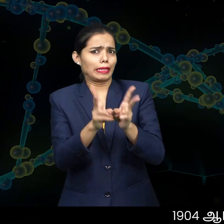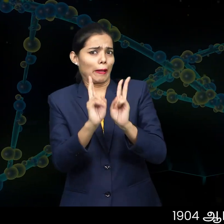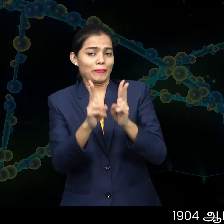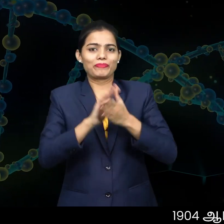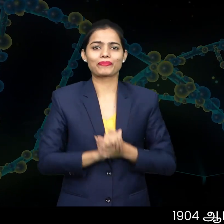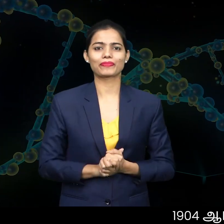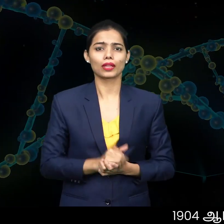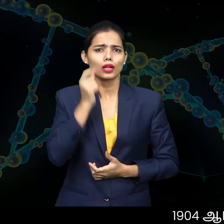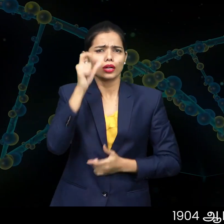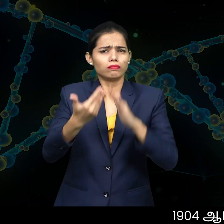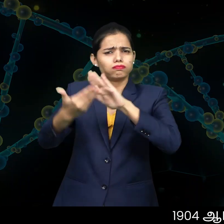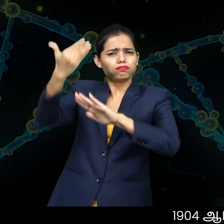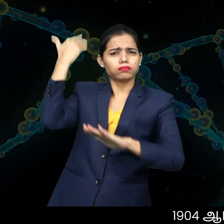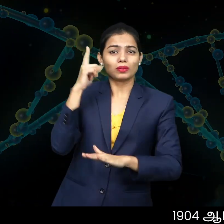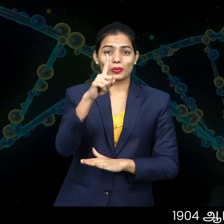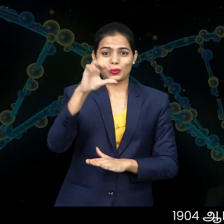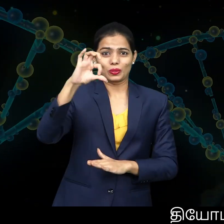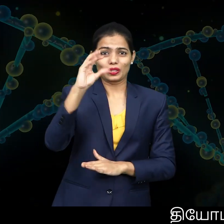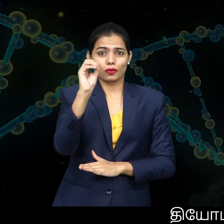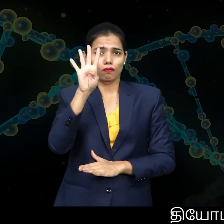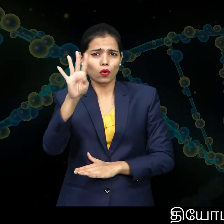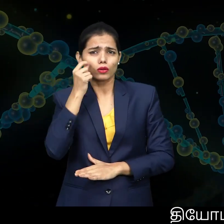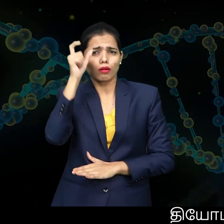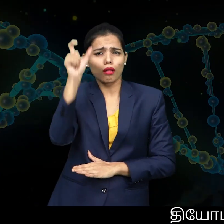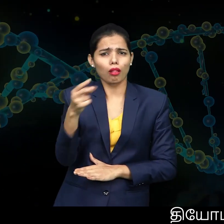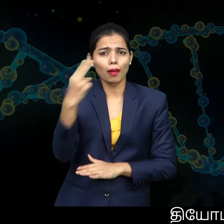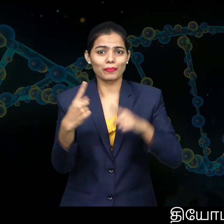ஆயிரத்து 904ஆம் ஆண்டில் தியோடர் போவரி